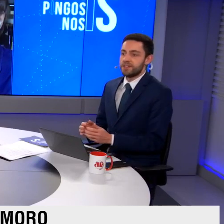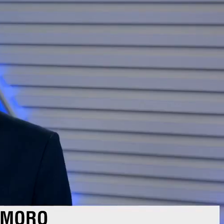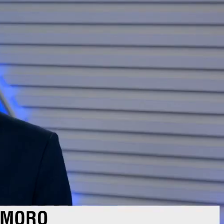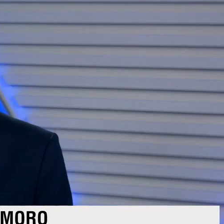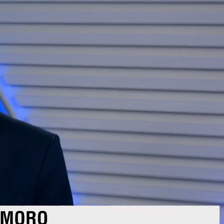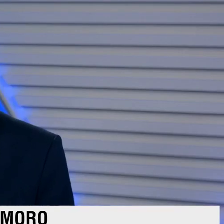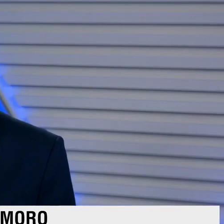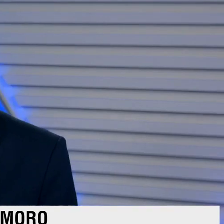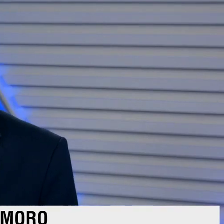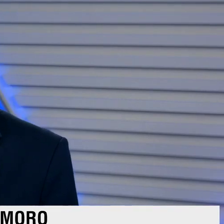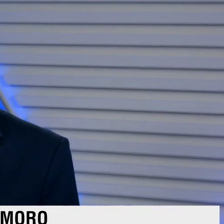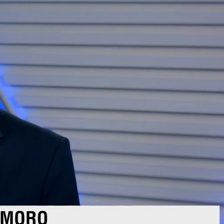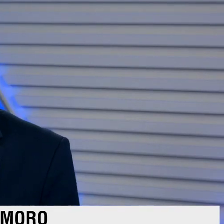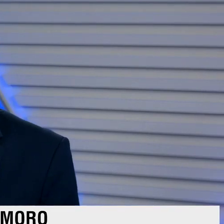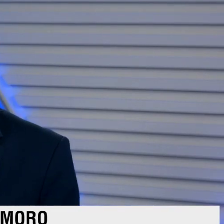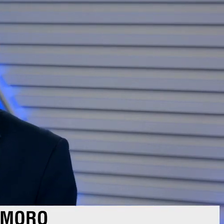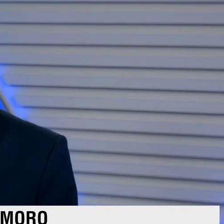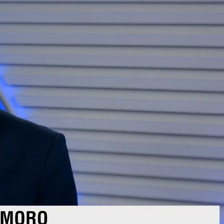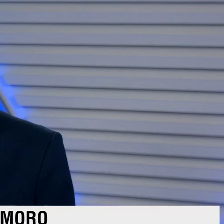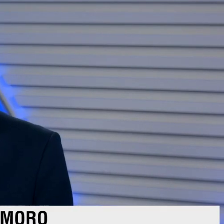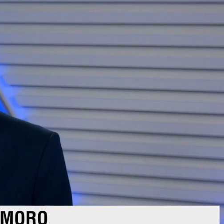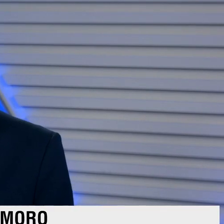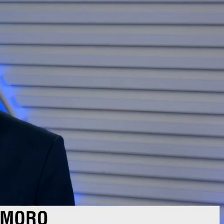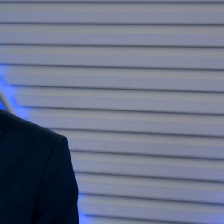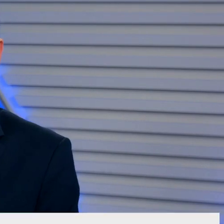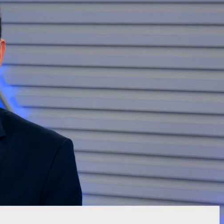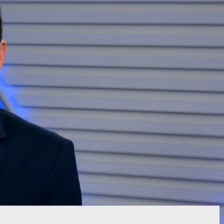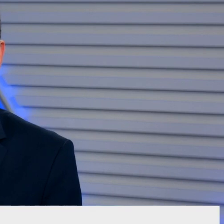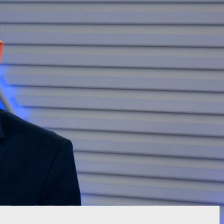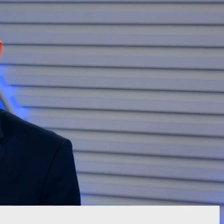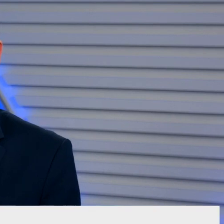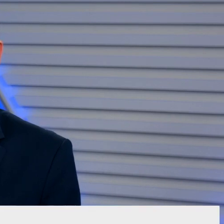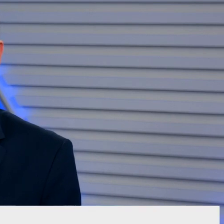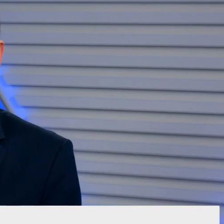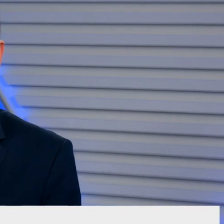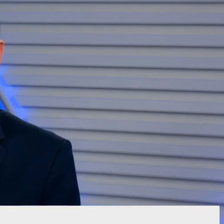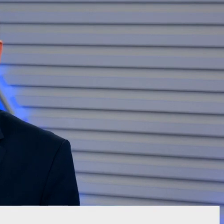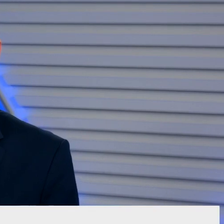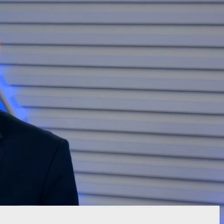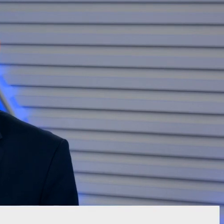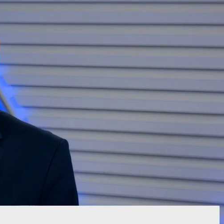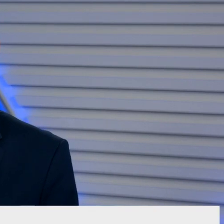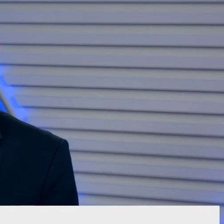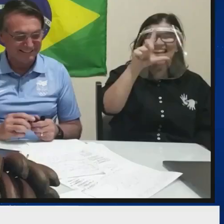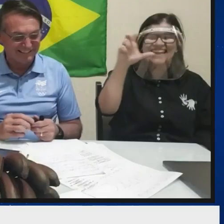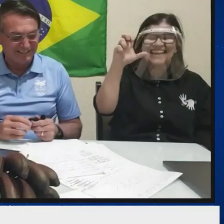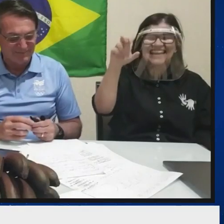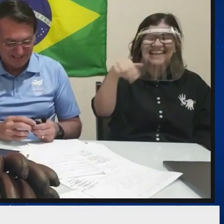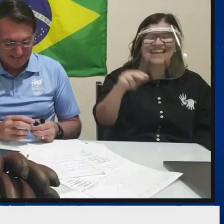Muito bem, agora sim a gente acompanha a live do presidente Jair Bolsonaro. Começou a transmissão ao vivo. Você acompanha aqui em Os Pingos nos Is. Vamos lá.